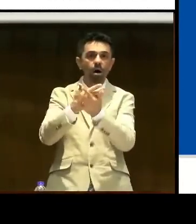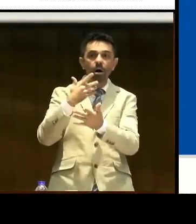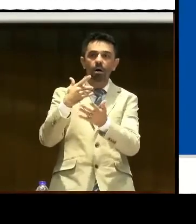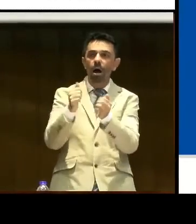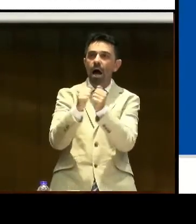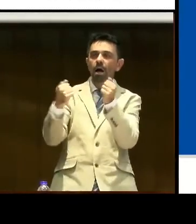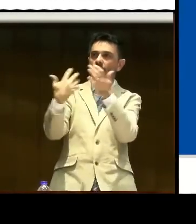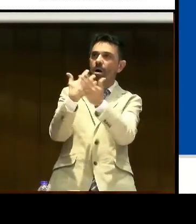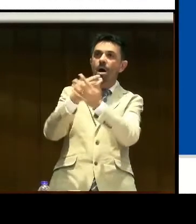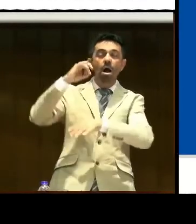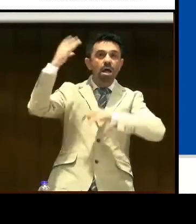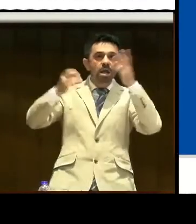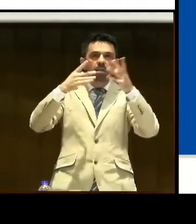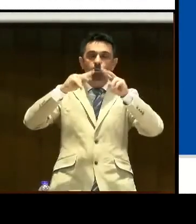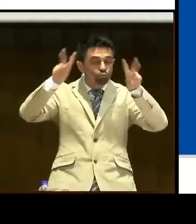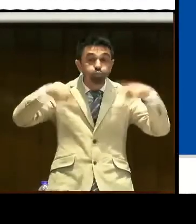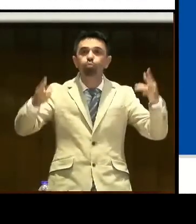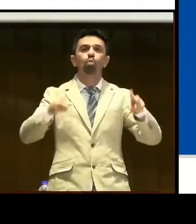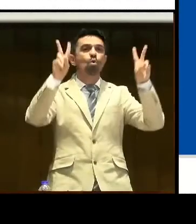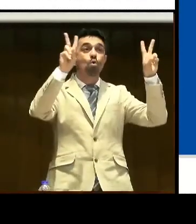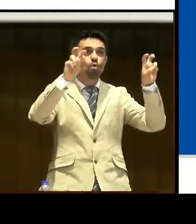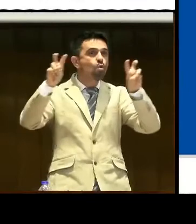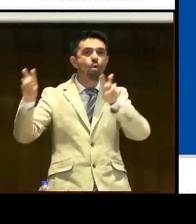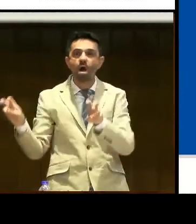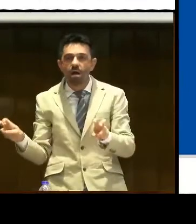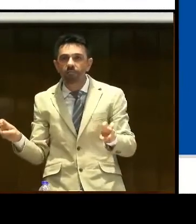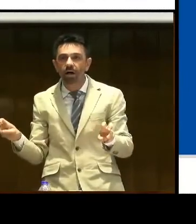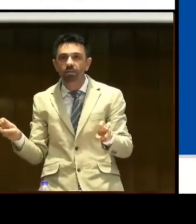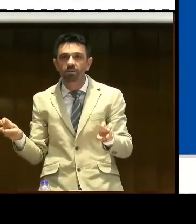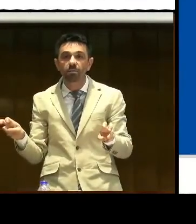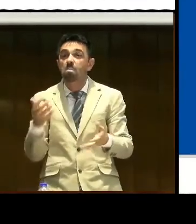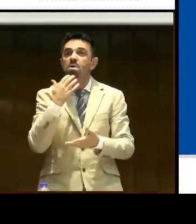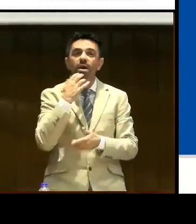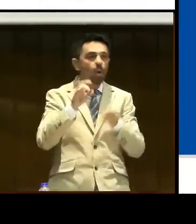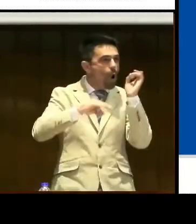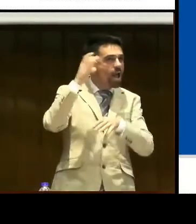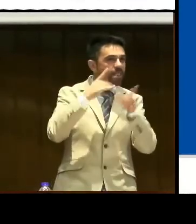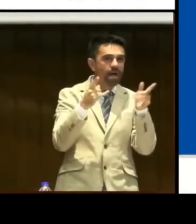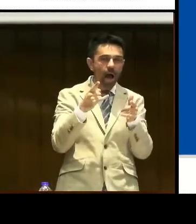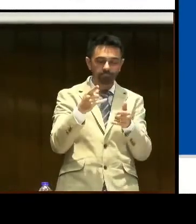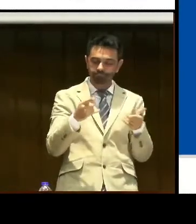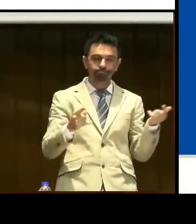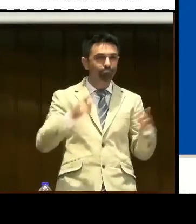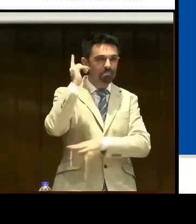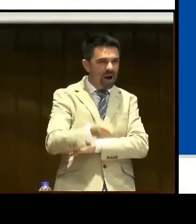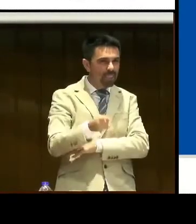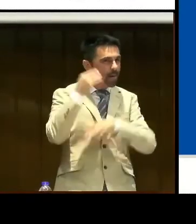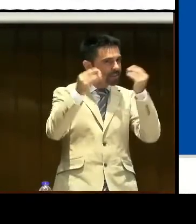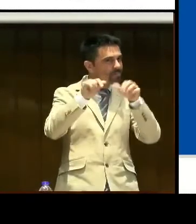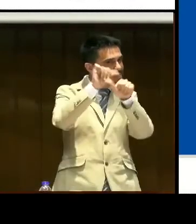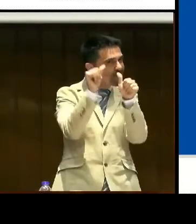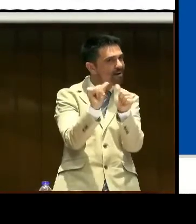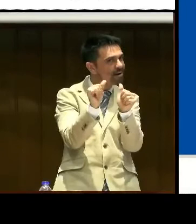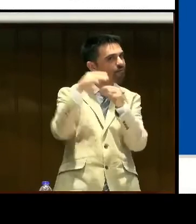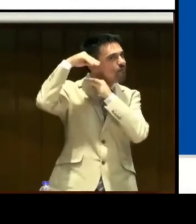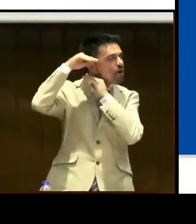mí, aún hoy día, tan revolucionarias como el imperante pensamiento fonocentrista, según el